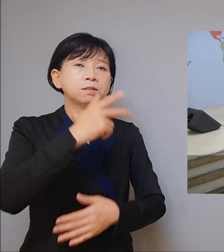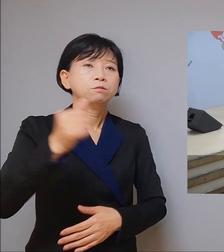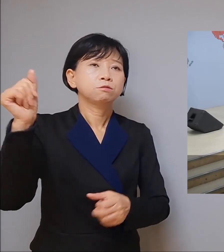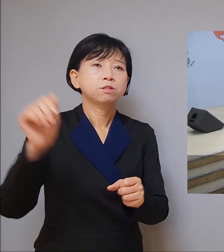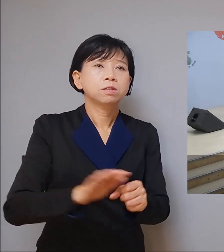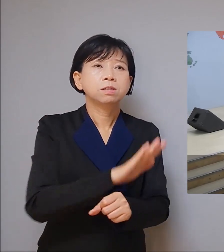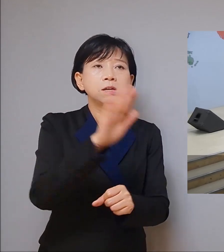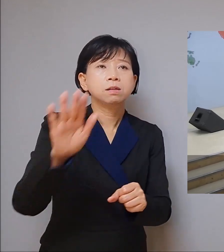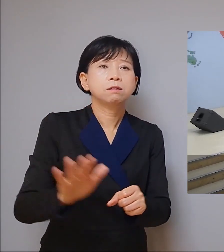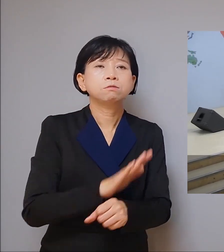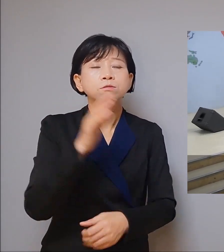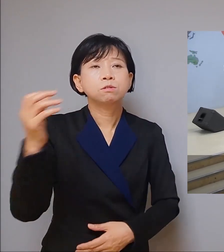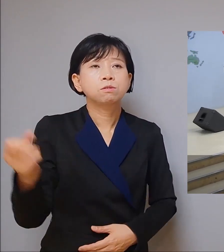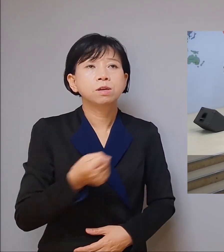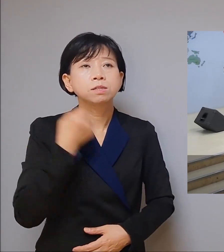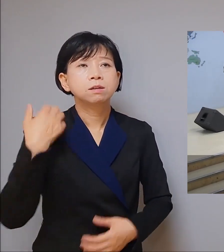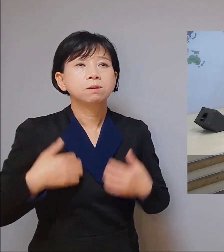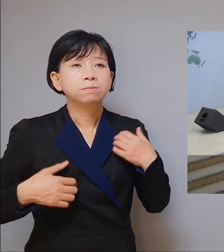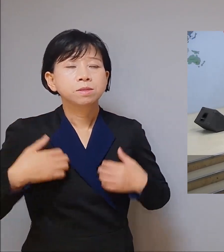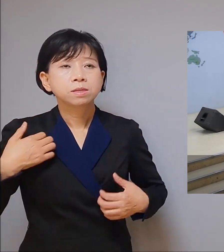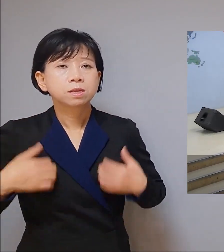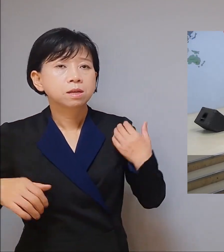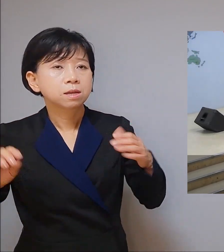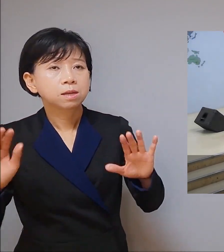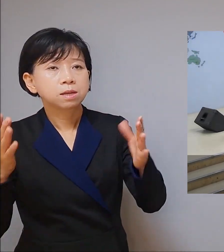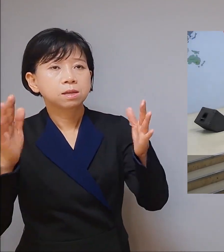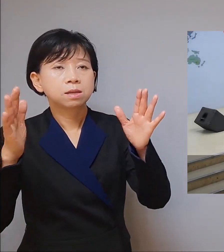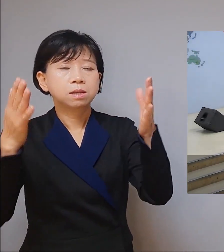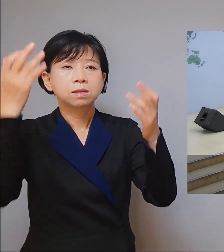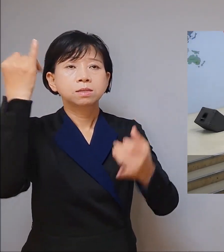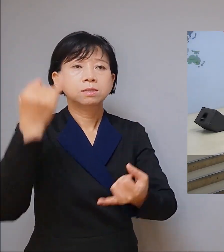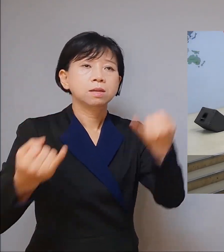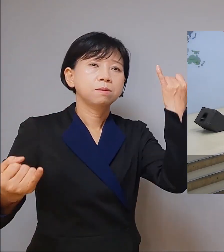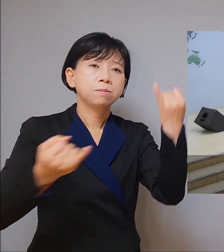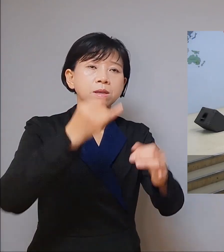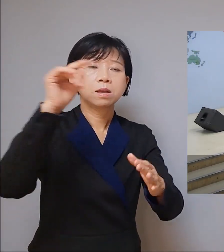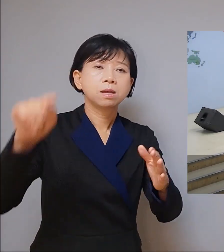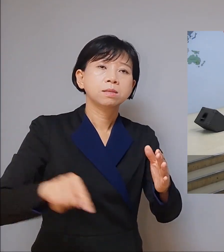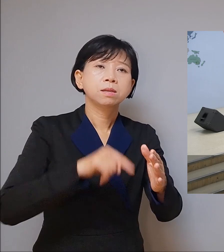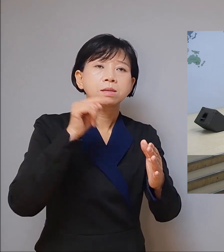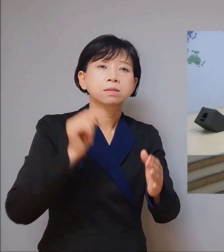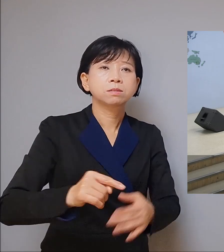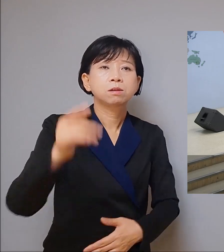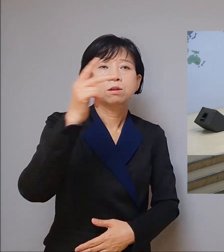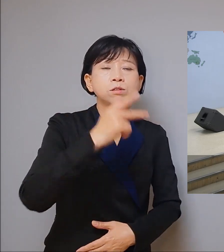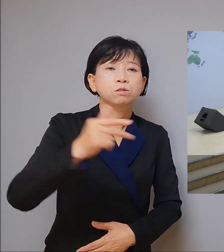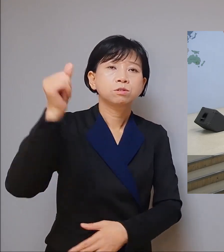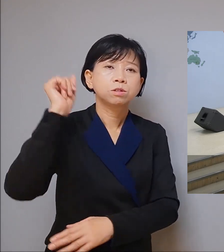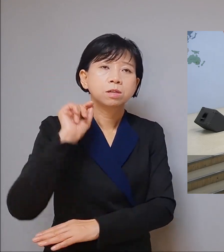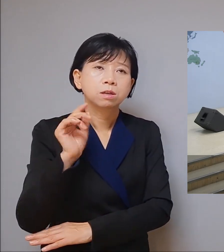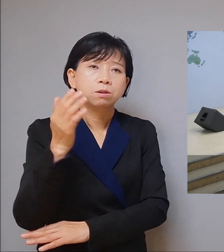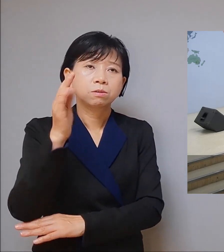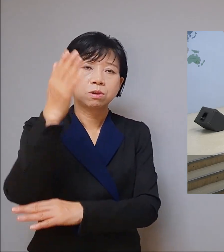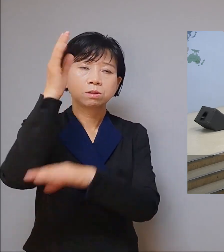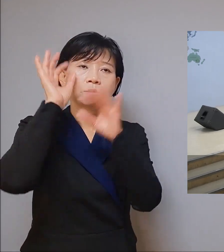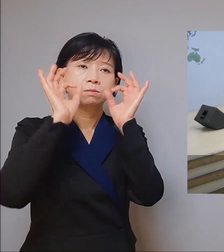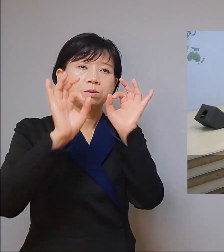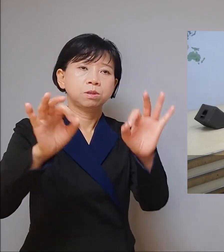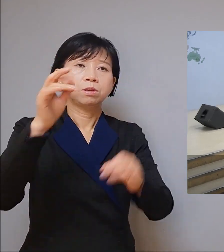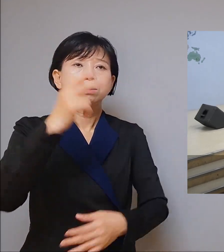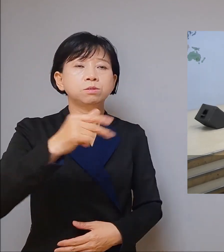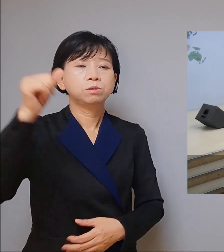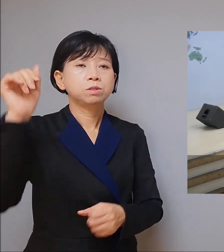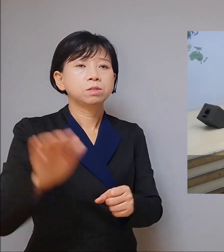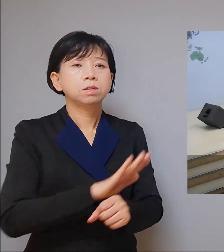환영합니다. 주의 사랑으로 환영. 교회에서도 성경책을 드리겠습니다. 우리 권사님 성경책